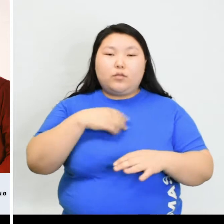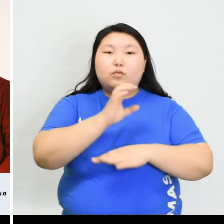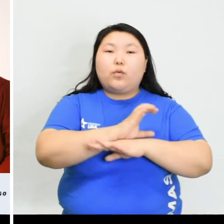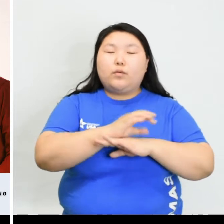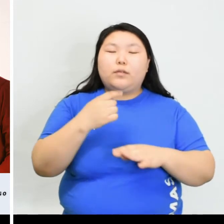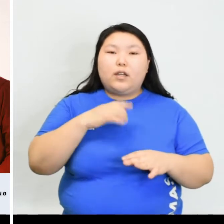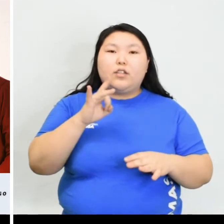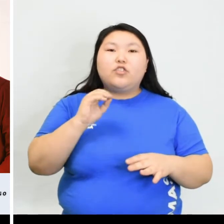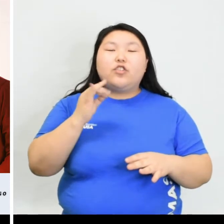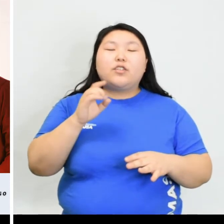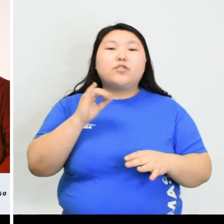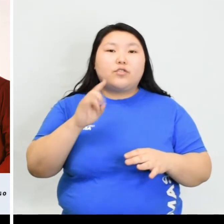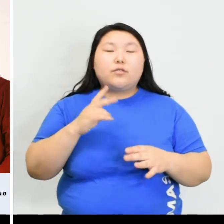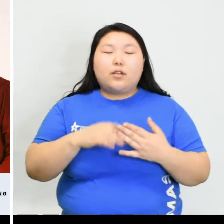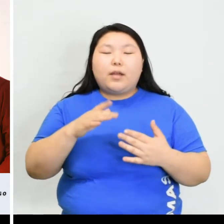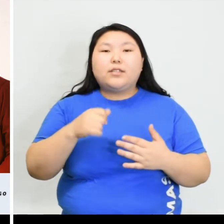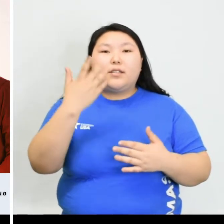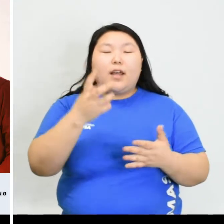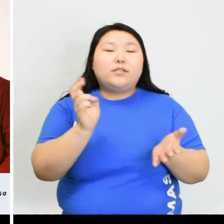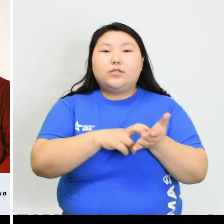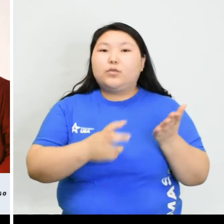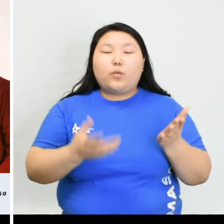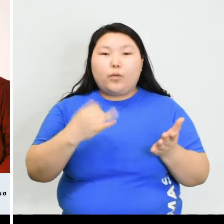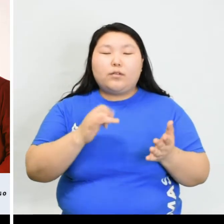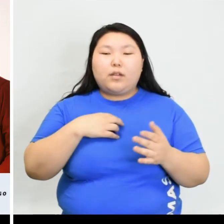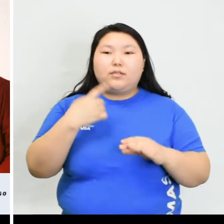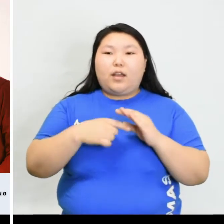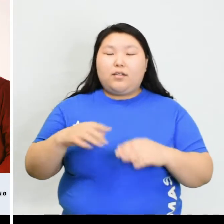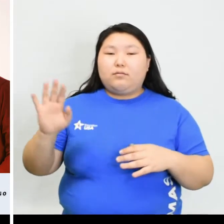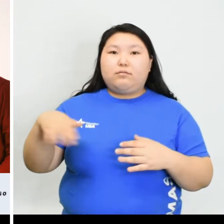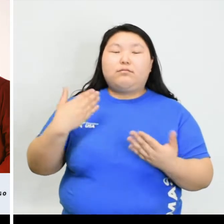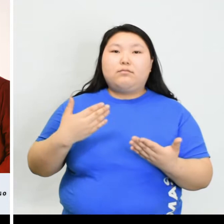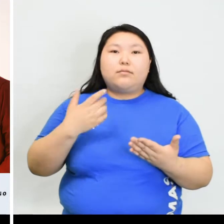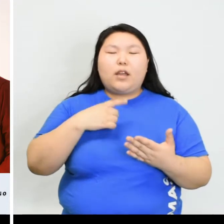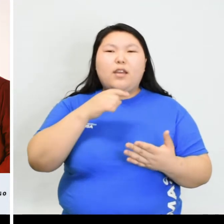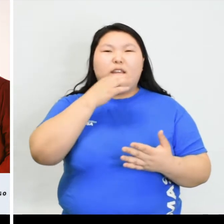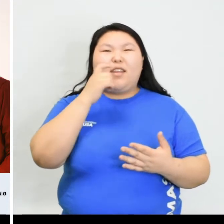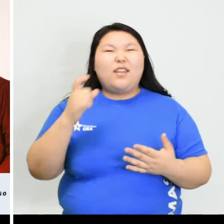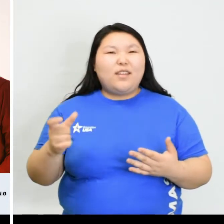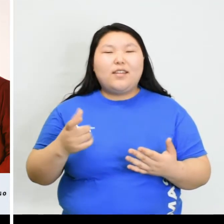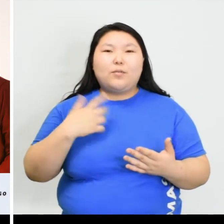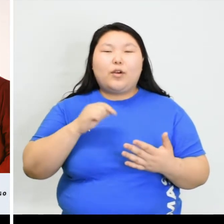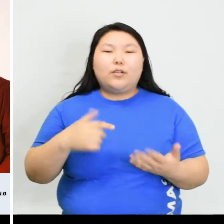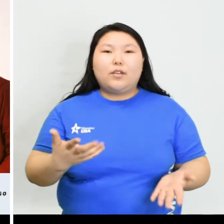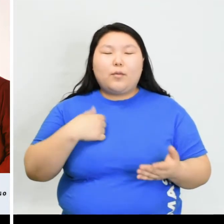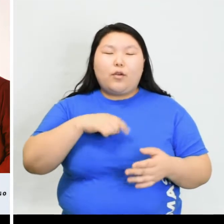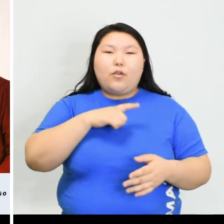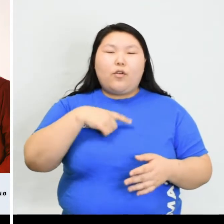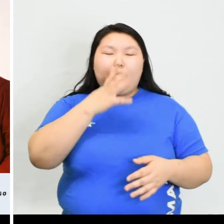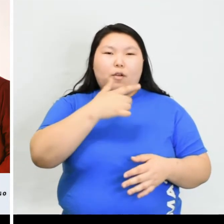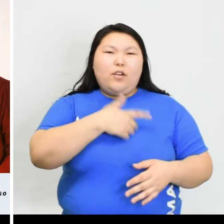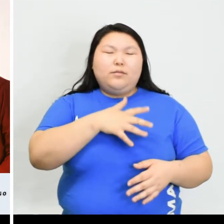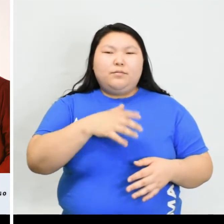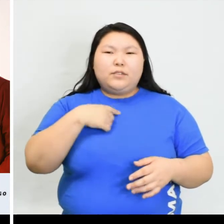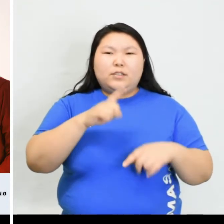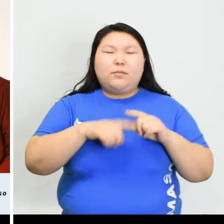сургуулиас надаа нөгөө нэг rejection letter гэж өгдөг шүү дээ. За та тэнцсэнгүй гэсэн байтал захиа ирэх хүрээд ирдэг юм. Тэнгүүртээ би одоо ингээд